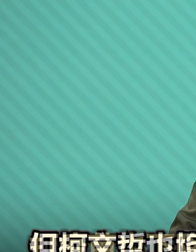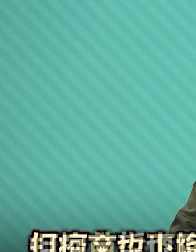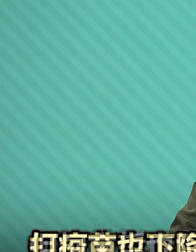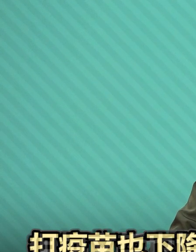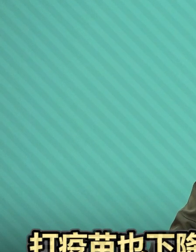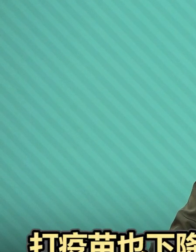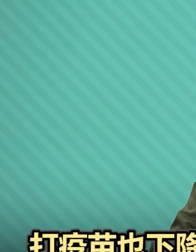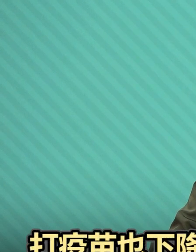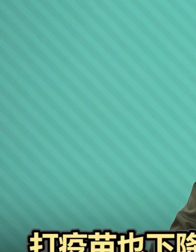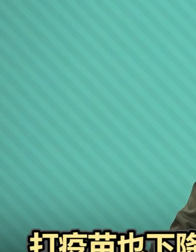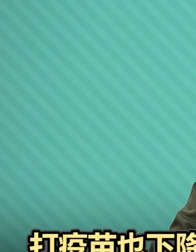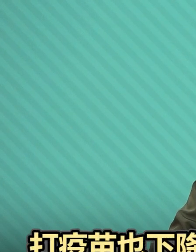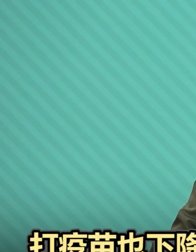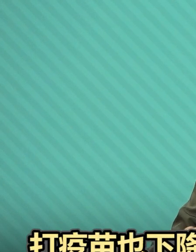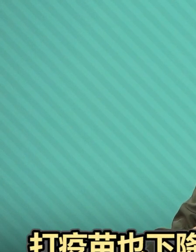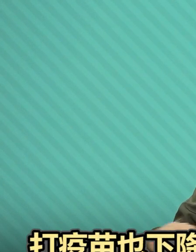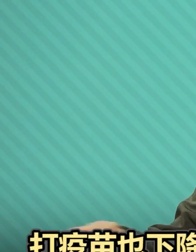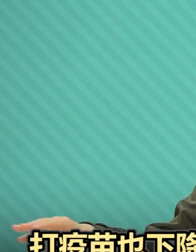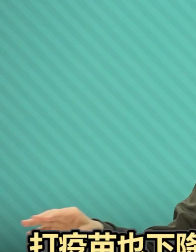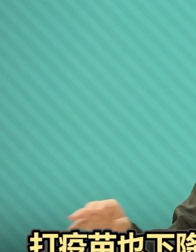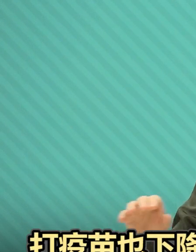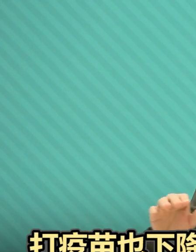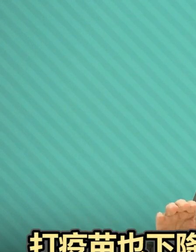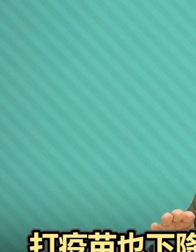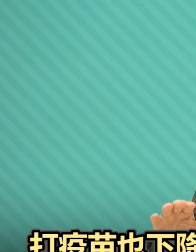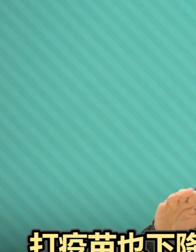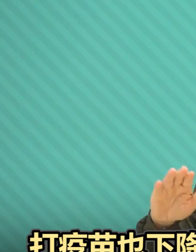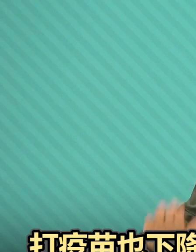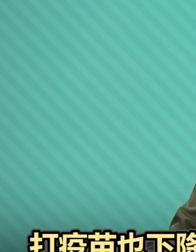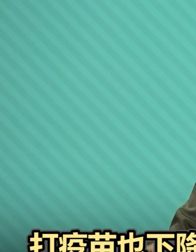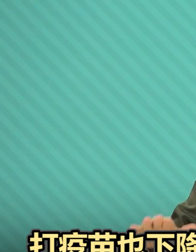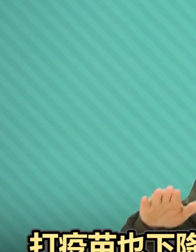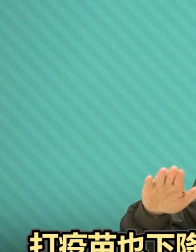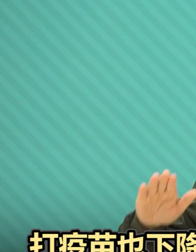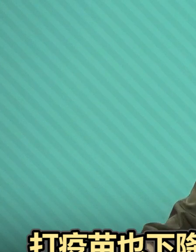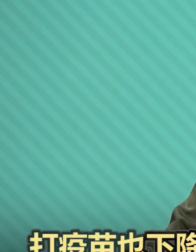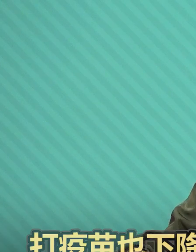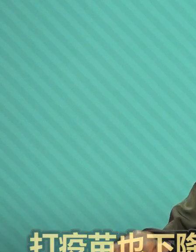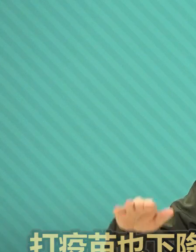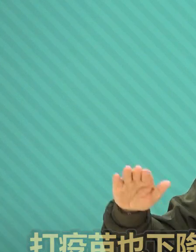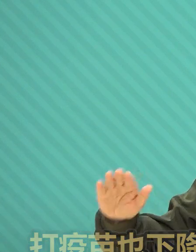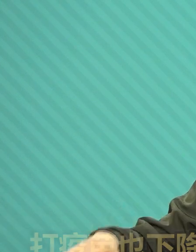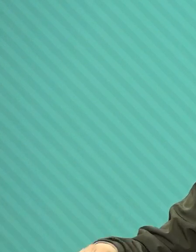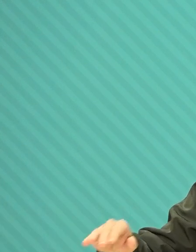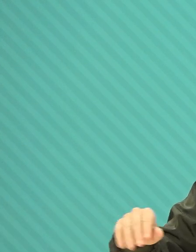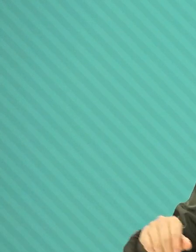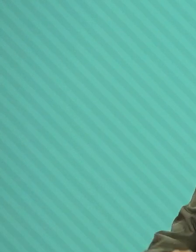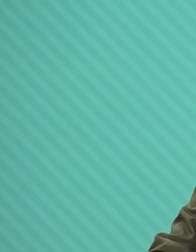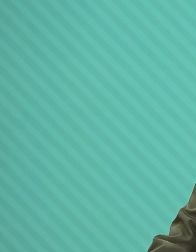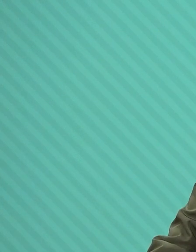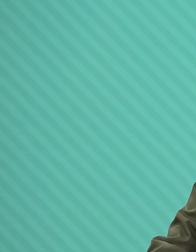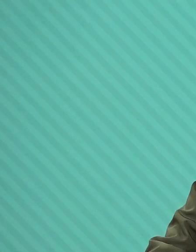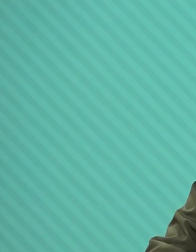是年假那9天，因为那九天如果整个医疗量能全部下降，医疗量能下降，打疫